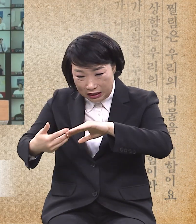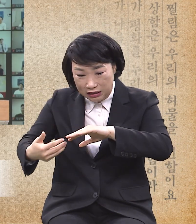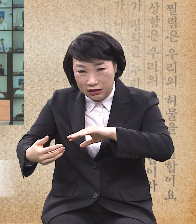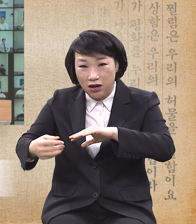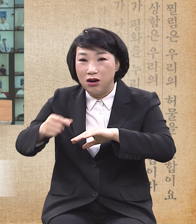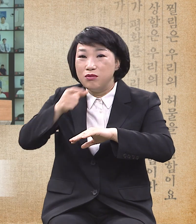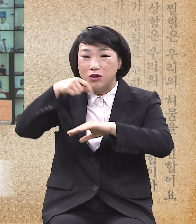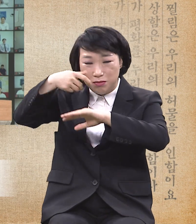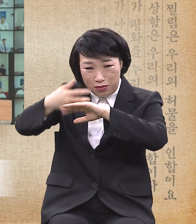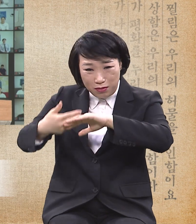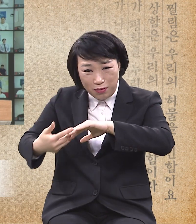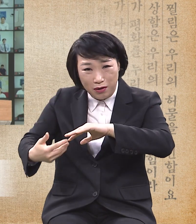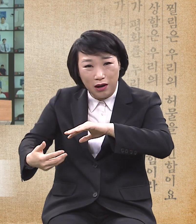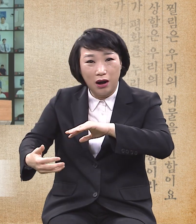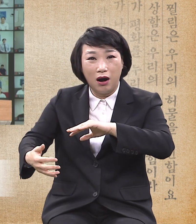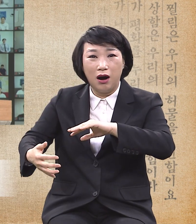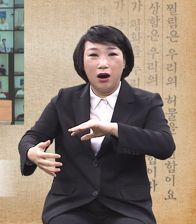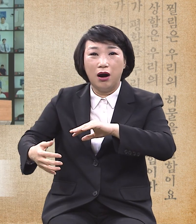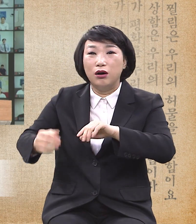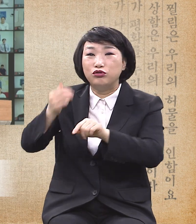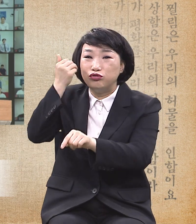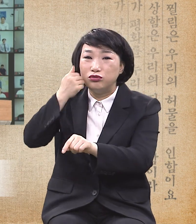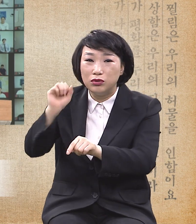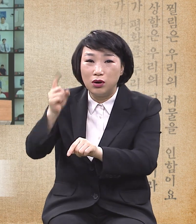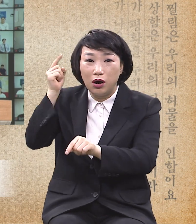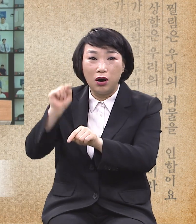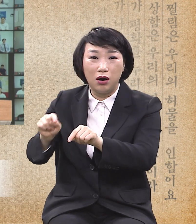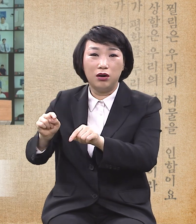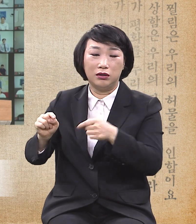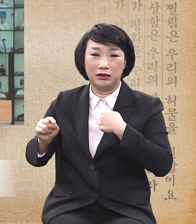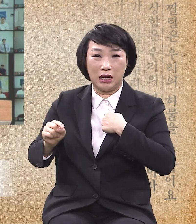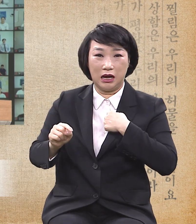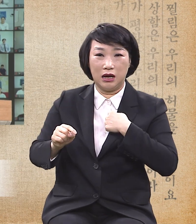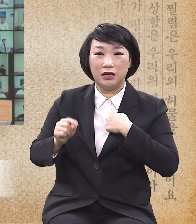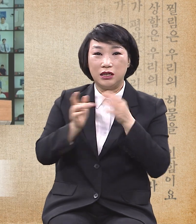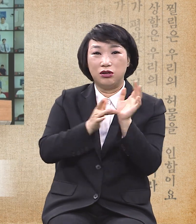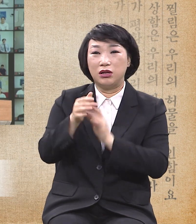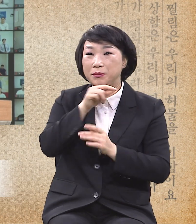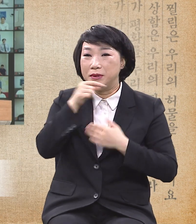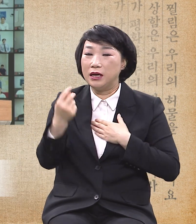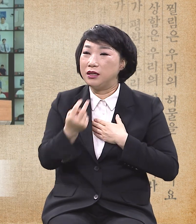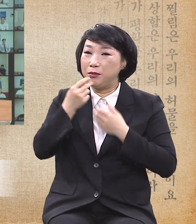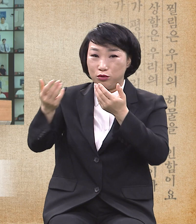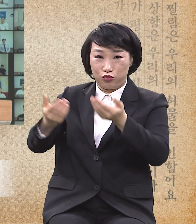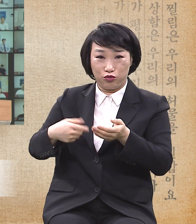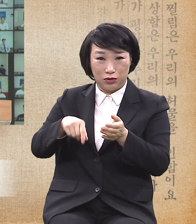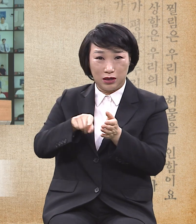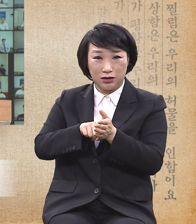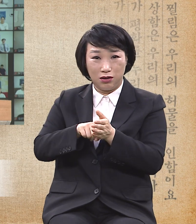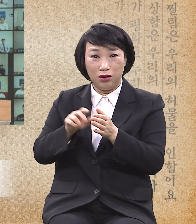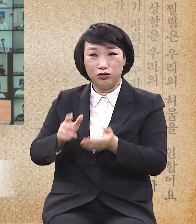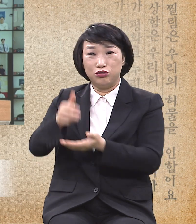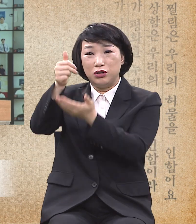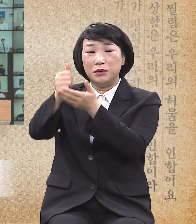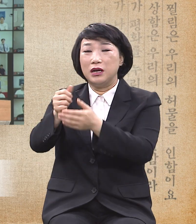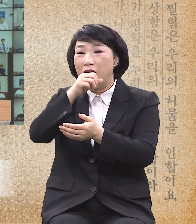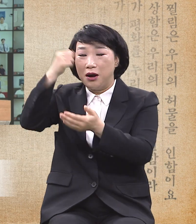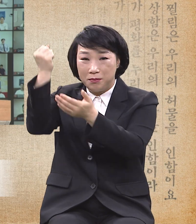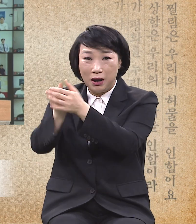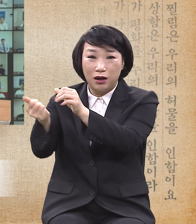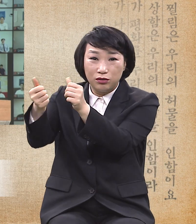피를. 얼마나 누구 때문에 내게 피의 생명 주시려고 죽으셔서 내